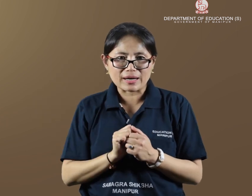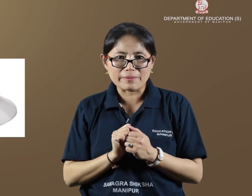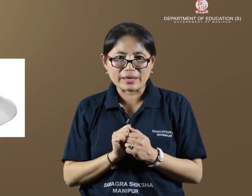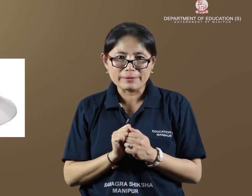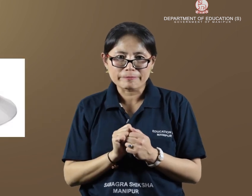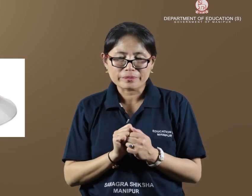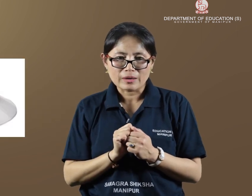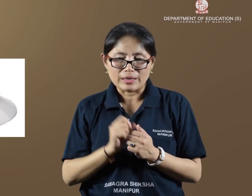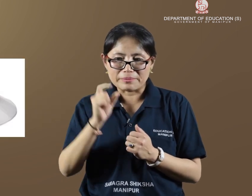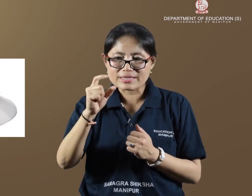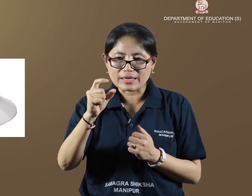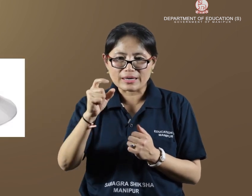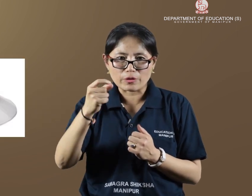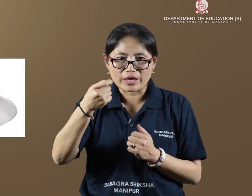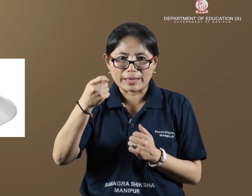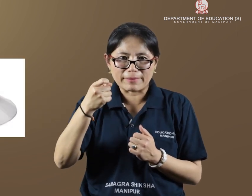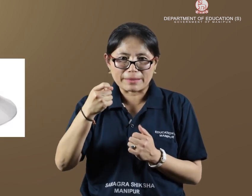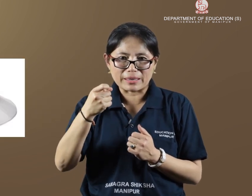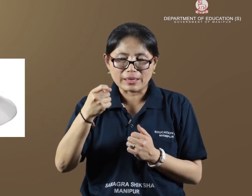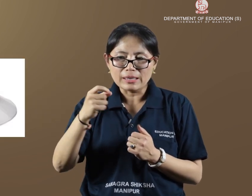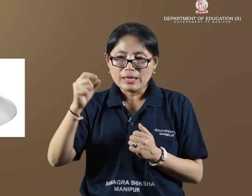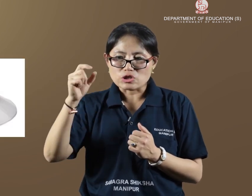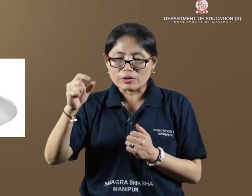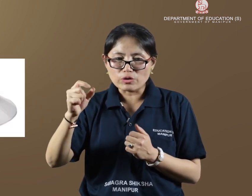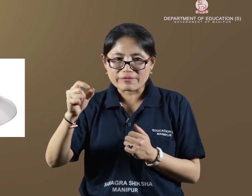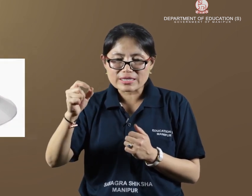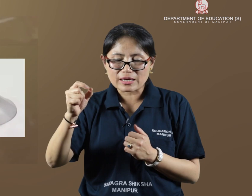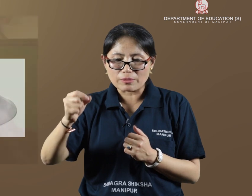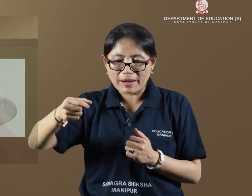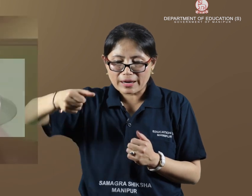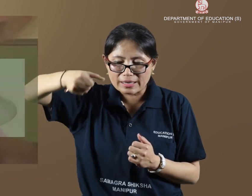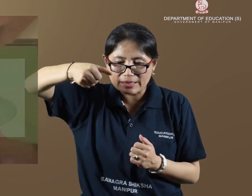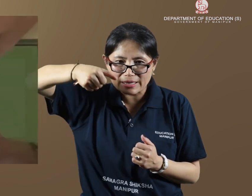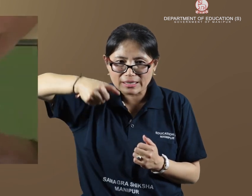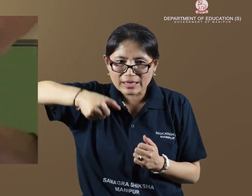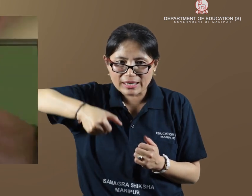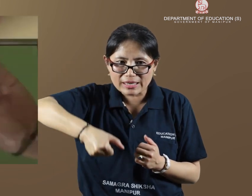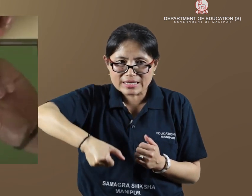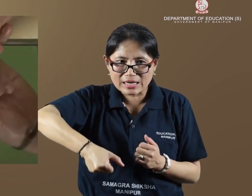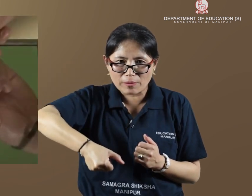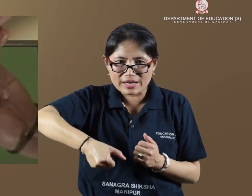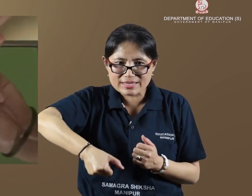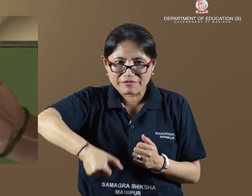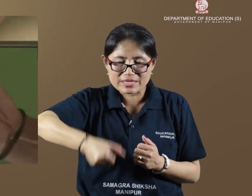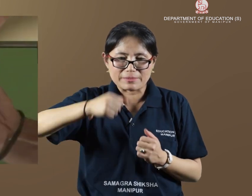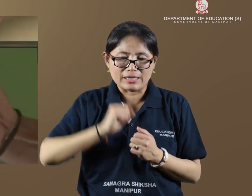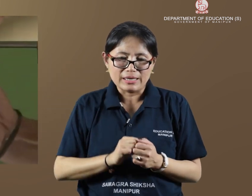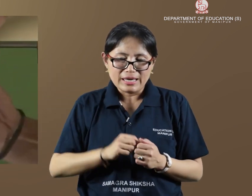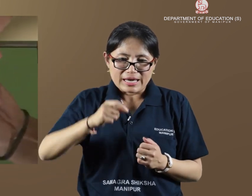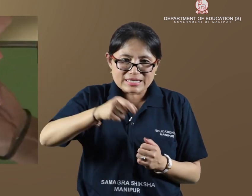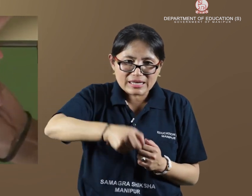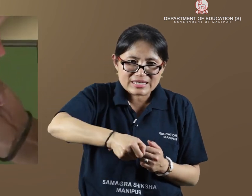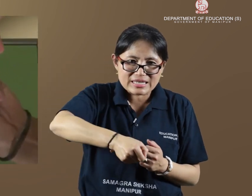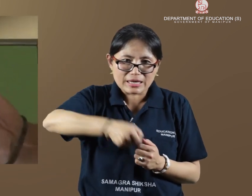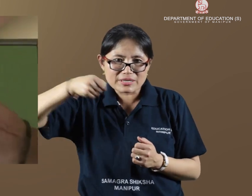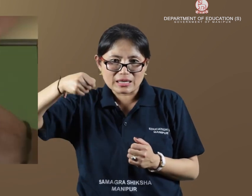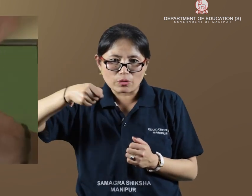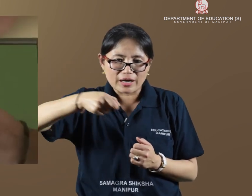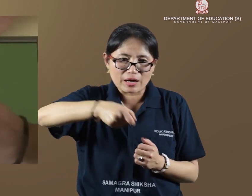khangam gani rubber sucker na koi cup man ba ma so madu rubber sucker da para ga nang na ketang kan na injel lo any surface ama da injel la chingkhar pa sanau koi angang